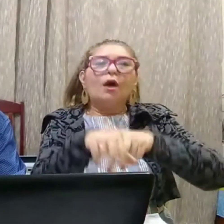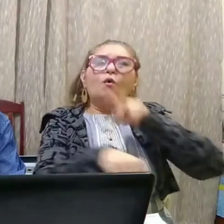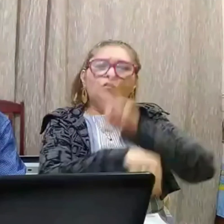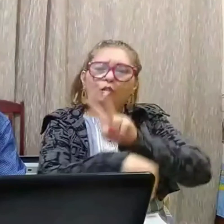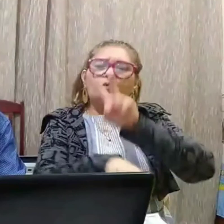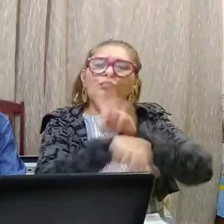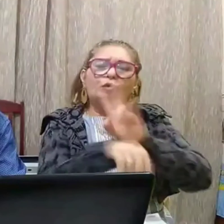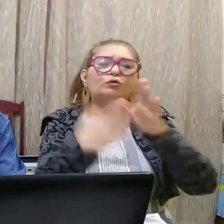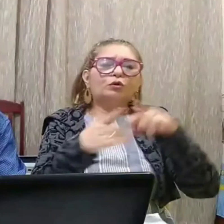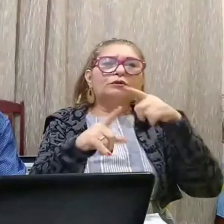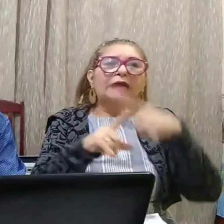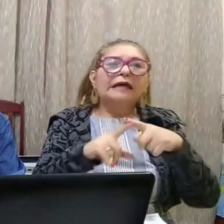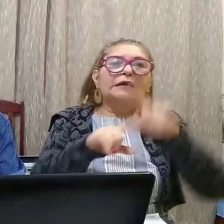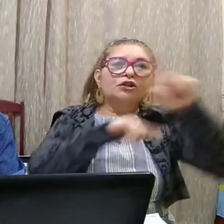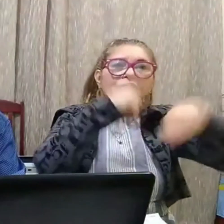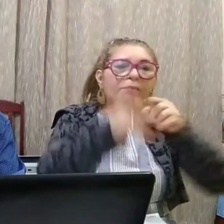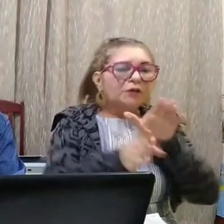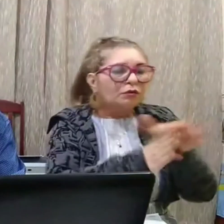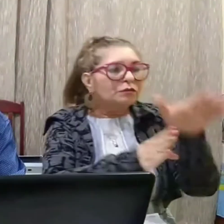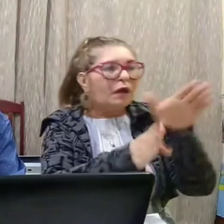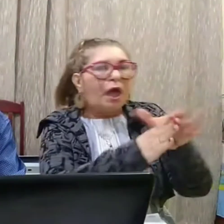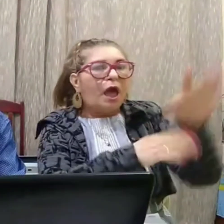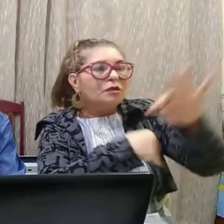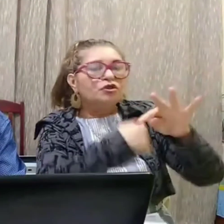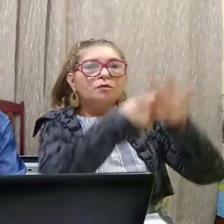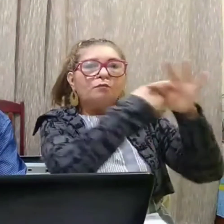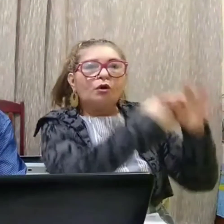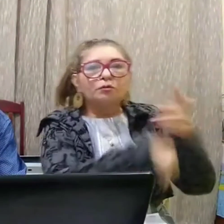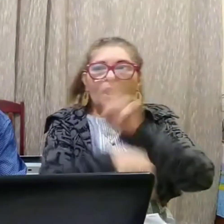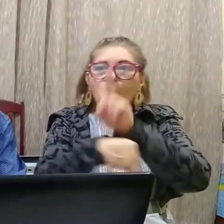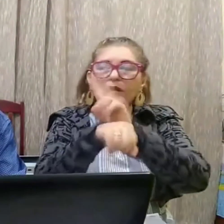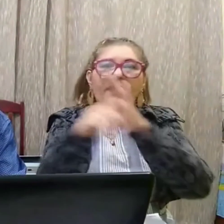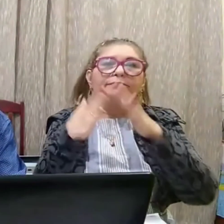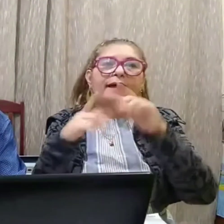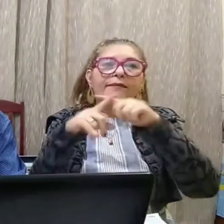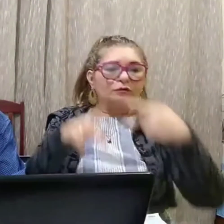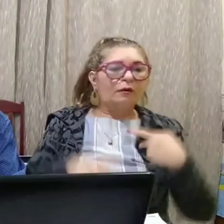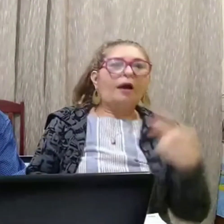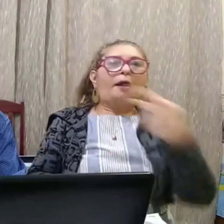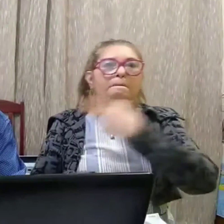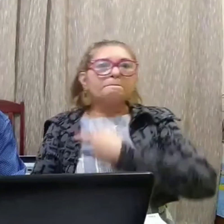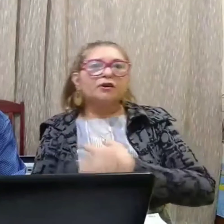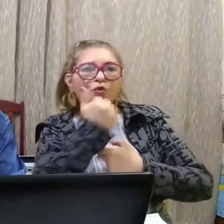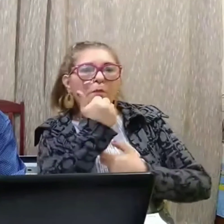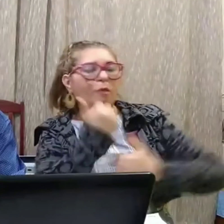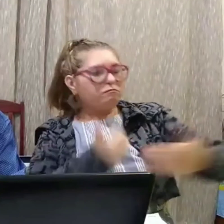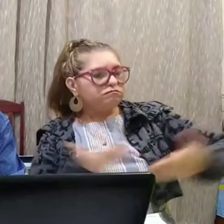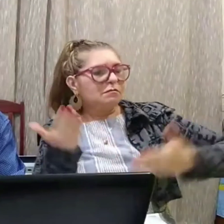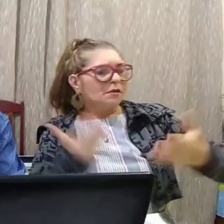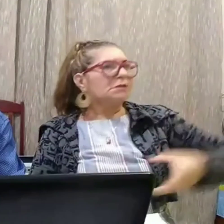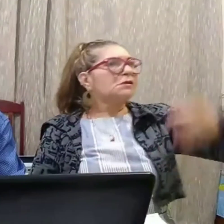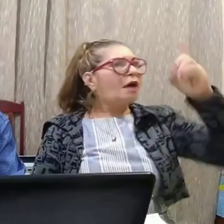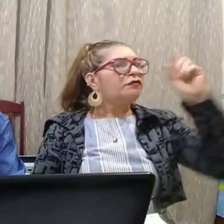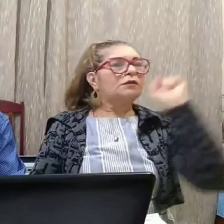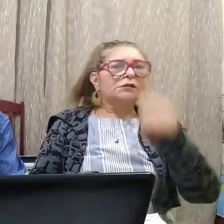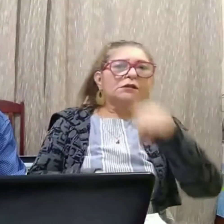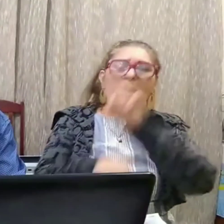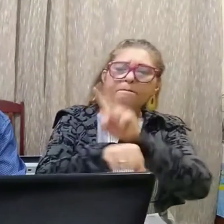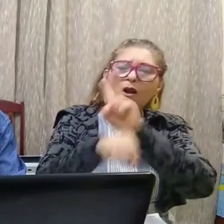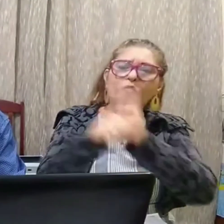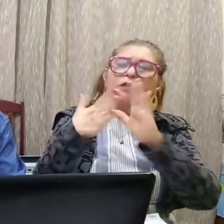outra. Ele recomendou Timóteo à liderança dela, a um bom servo de Deus que foi pastor daquela